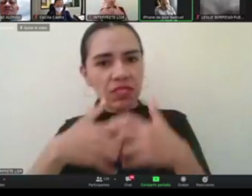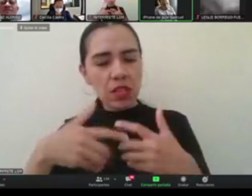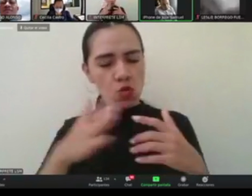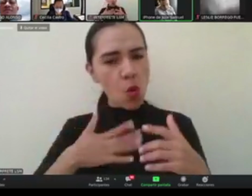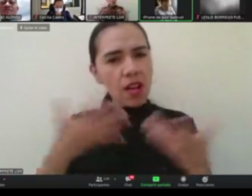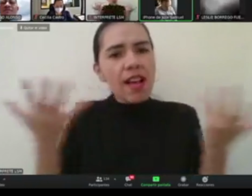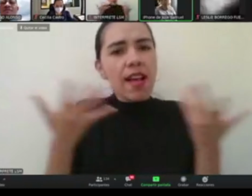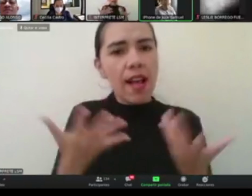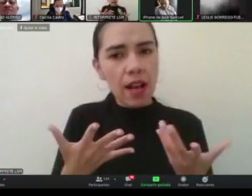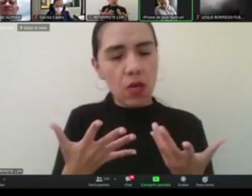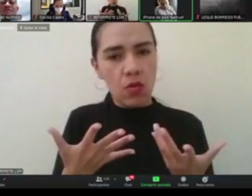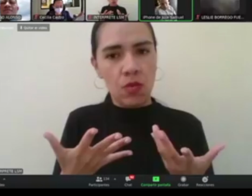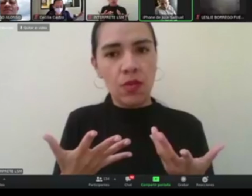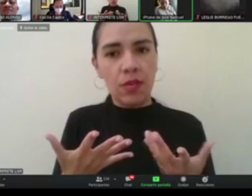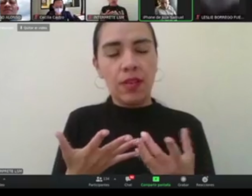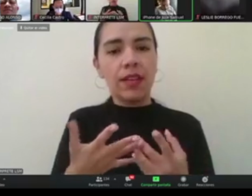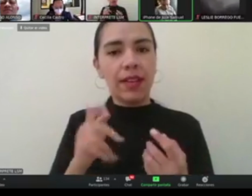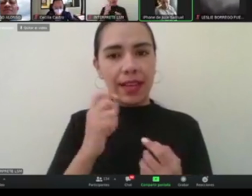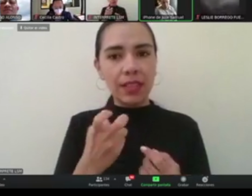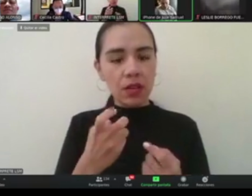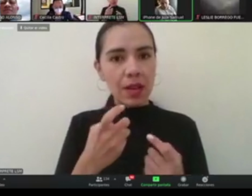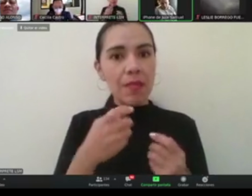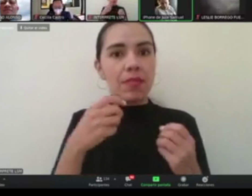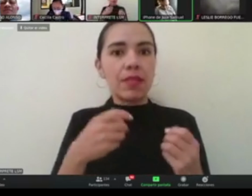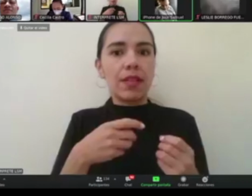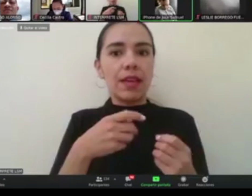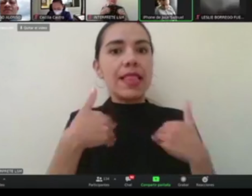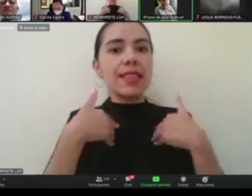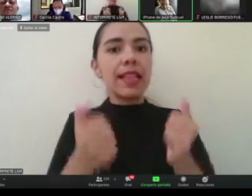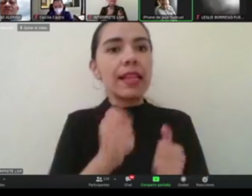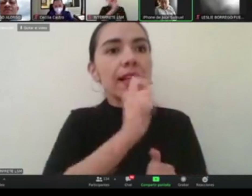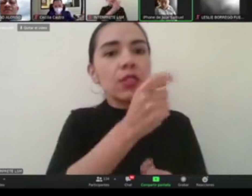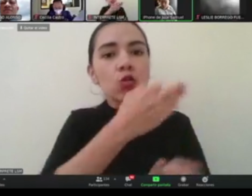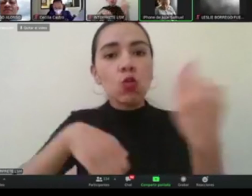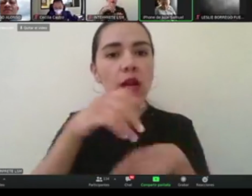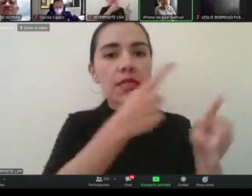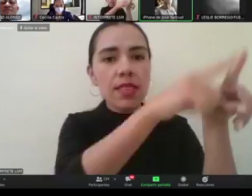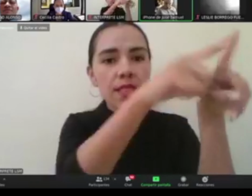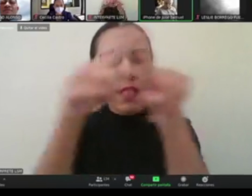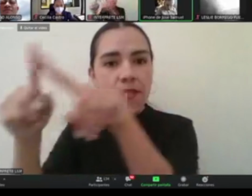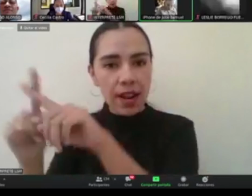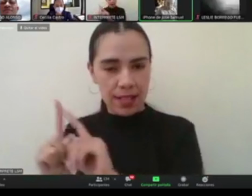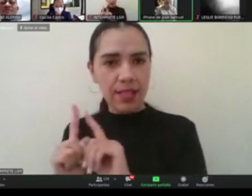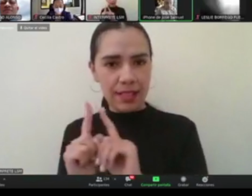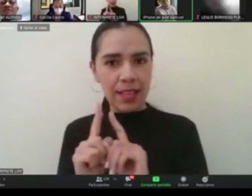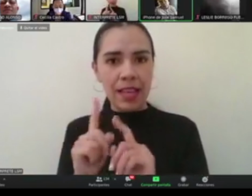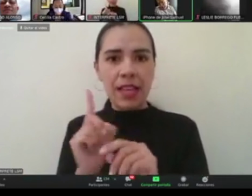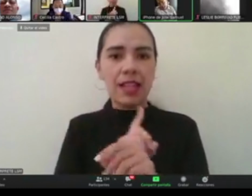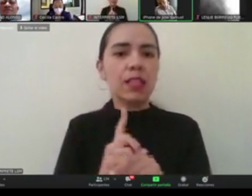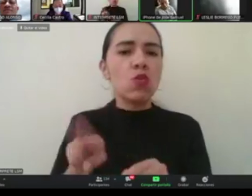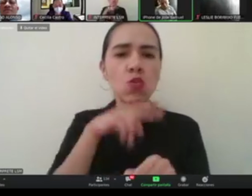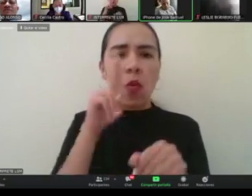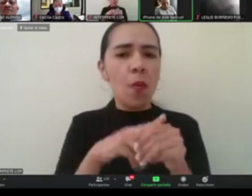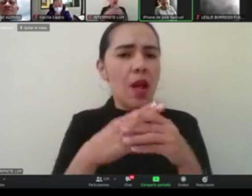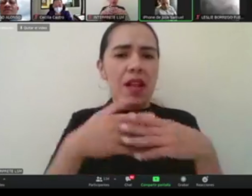atender a eso, a que somos diversos desde lo común y lo corriente, es que